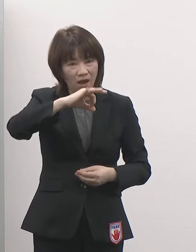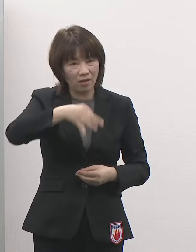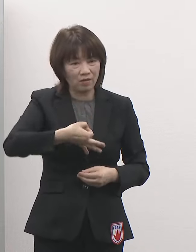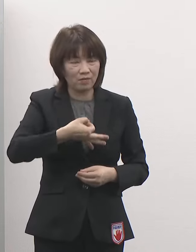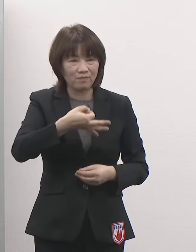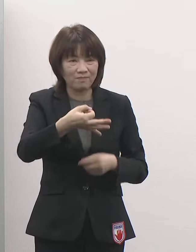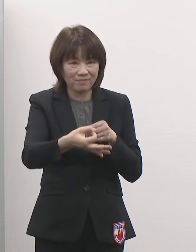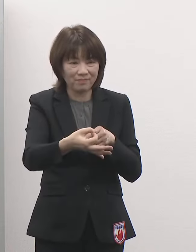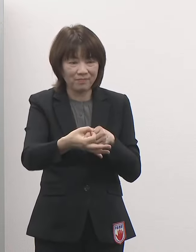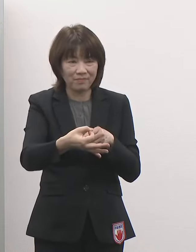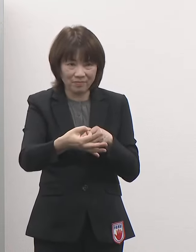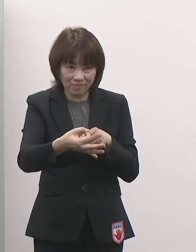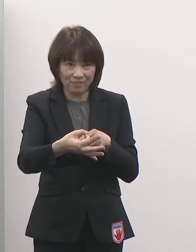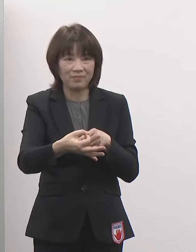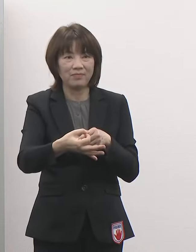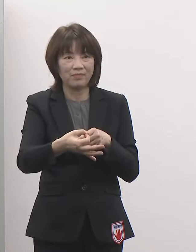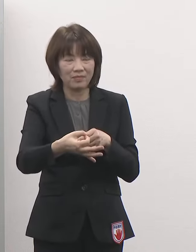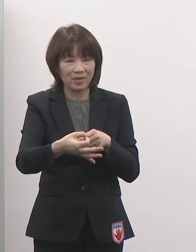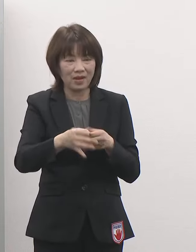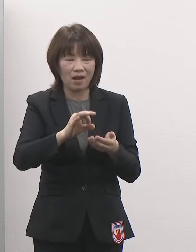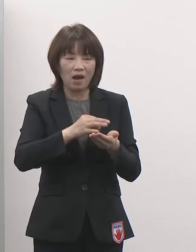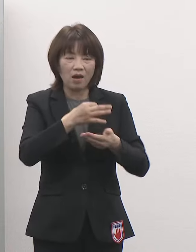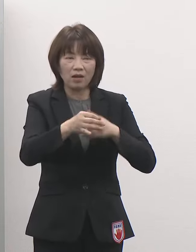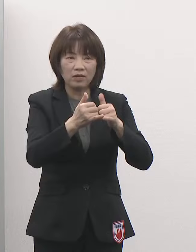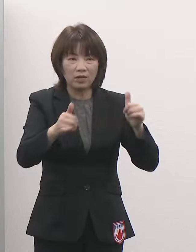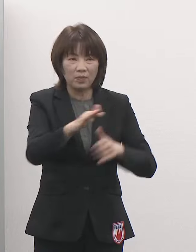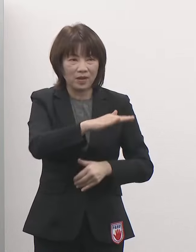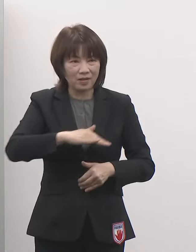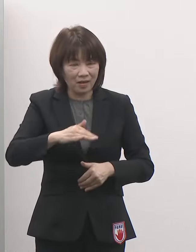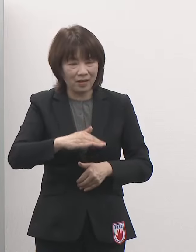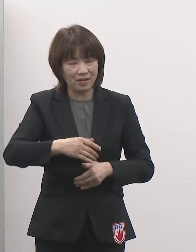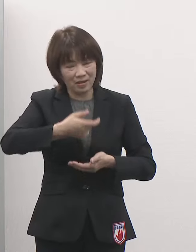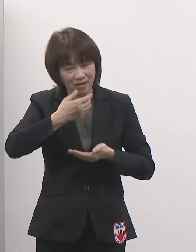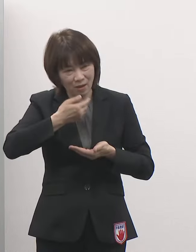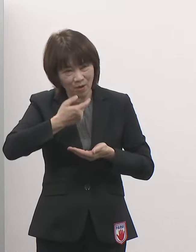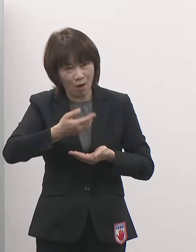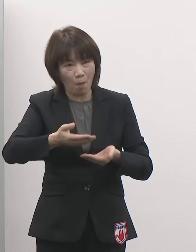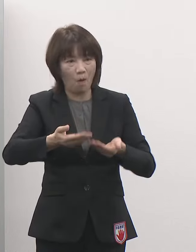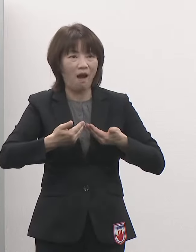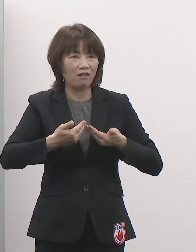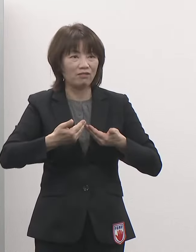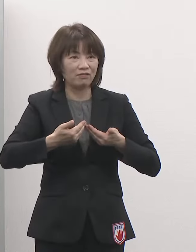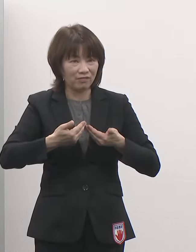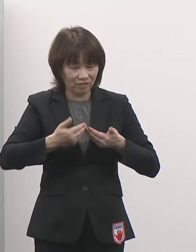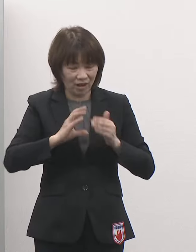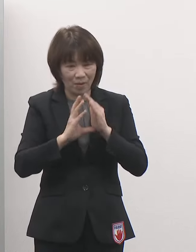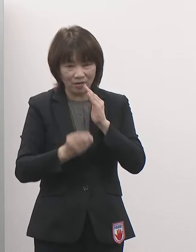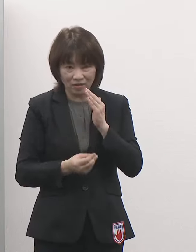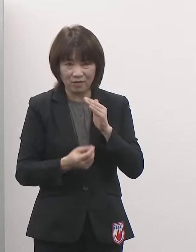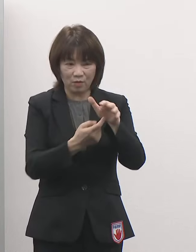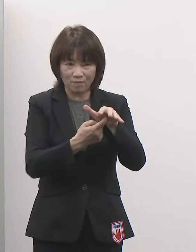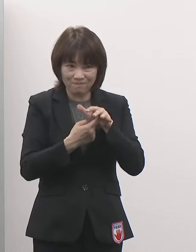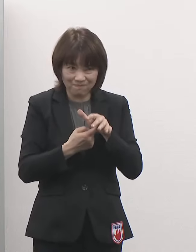消費者に愛され続ける山梨の農産物であるように取り組みを進めていきたいと思います。